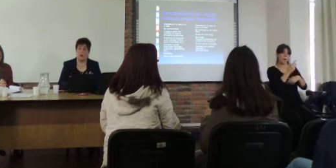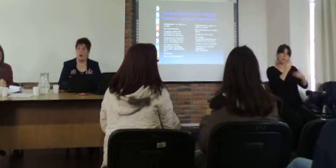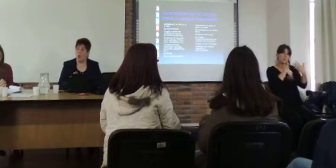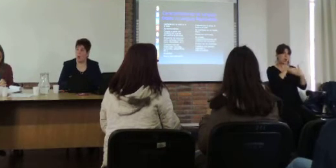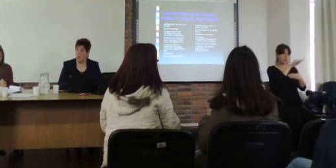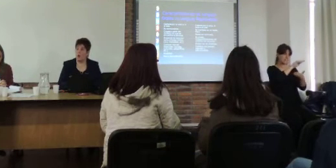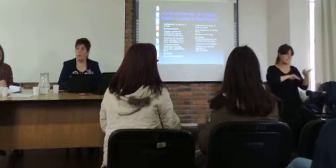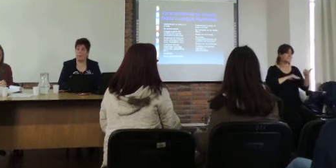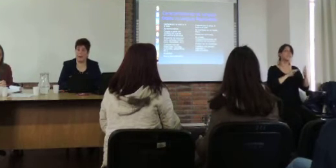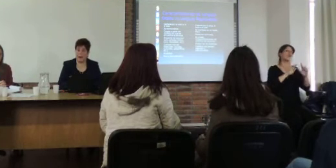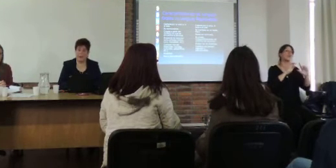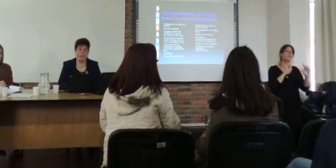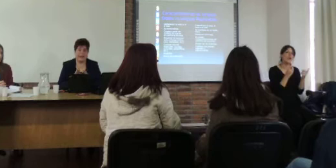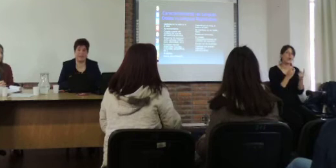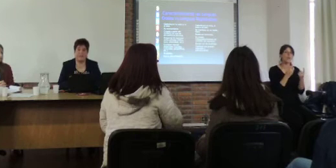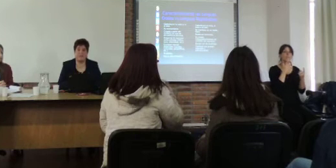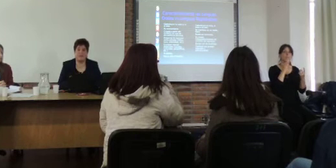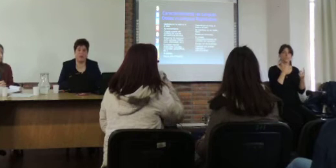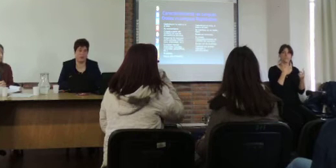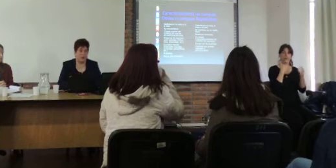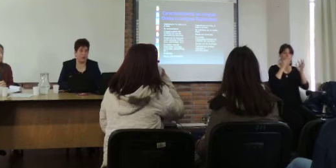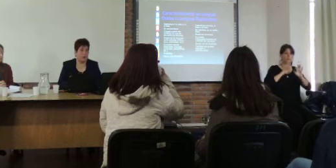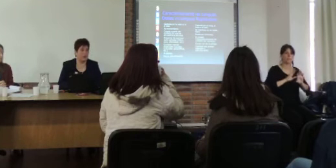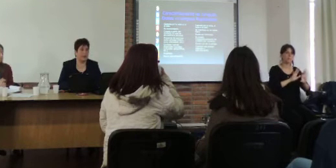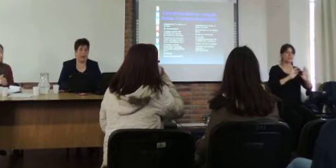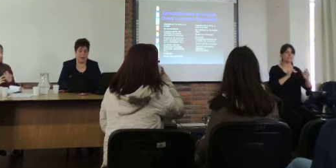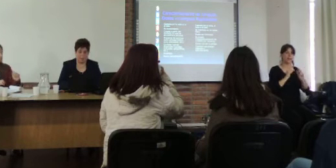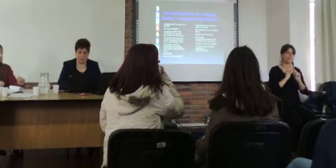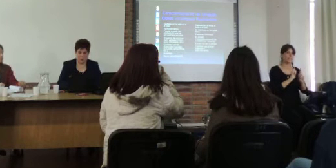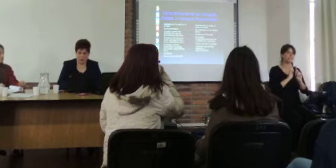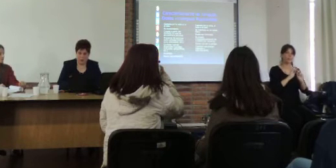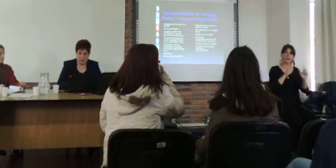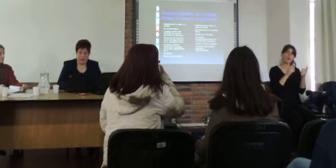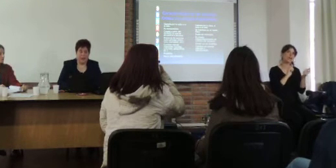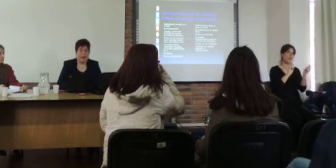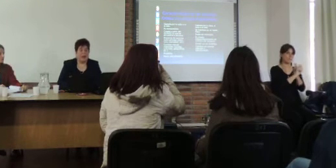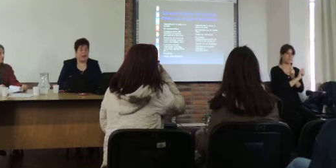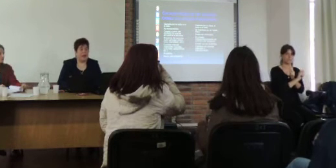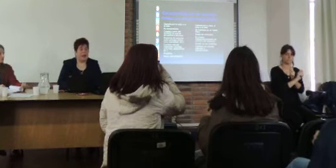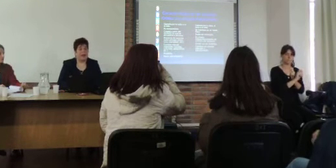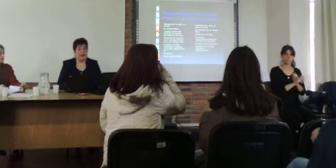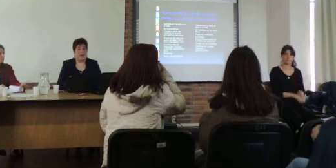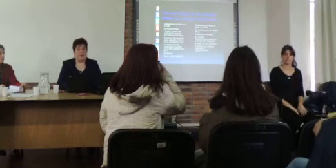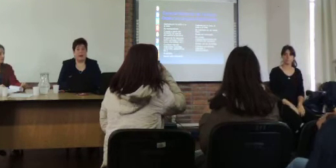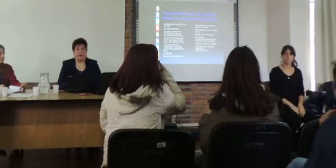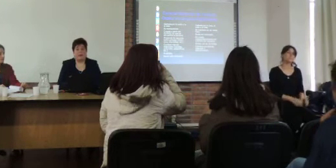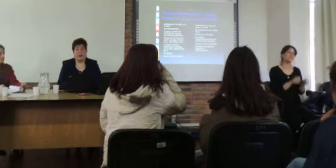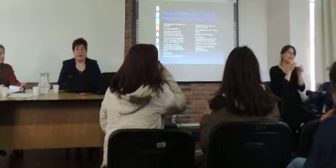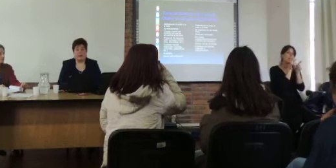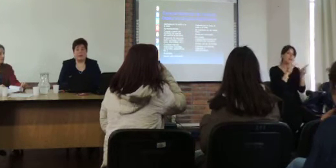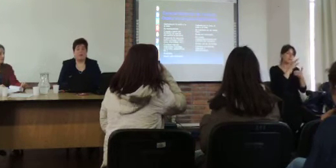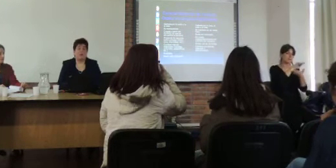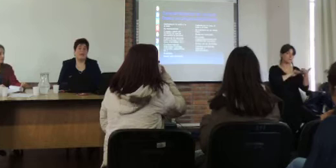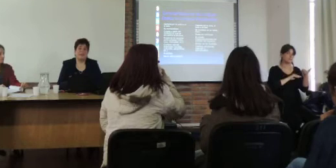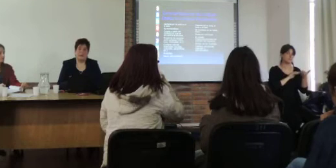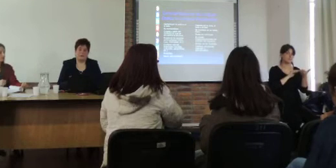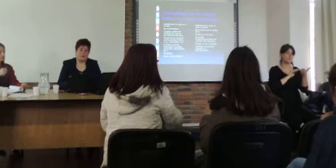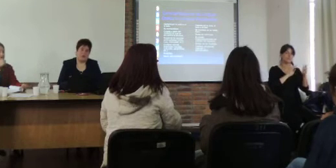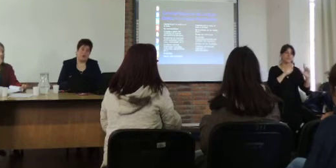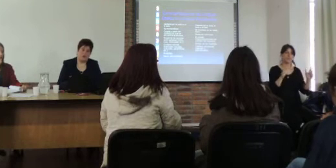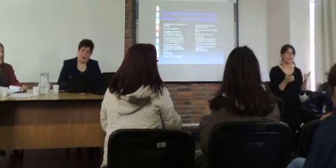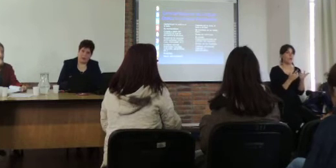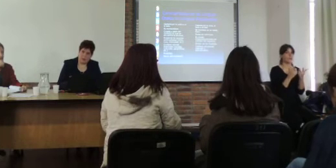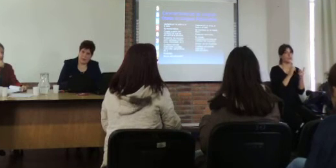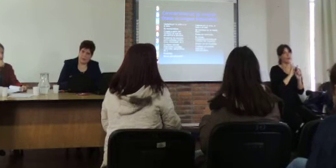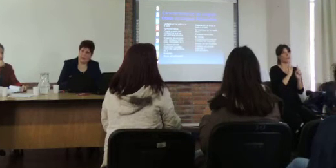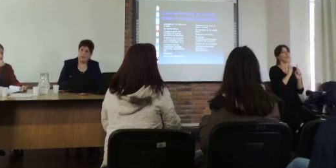sucede eso. Uno lo prepara y ya queda fijo, no tiene cambios. Las lenguas registrables no utilizan